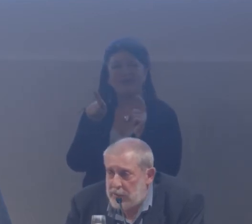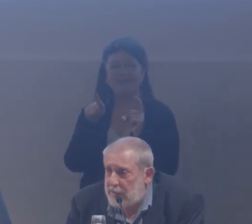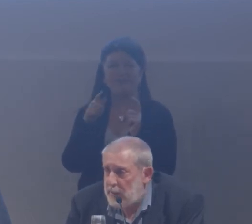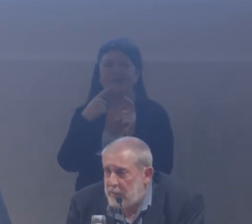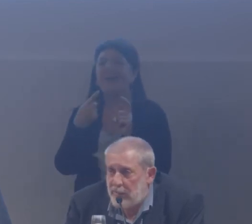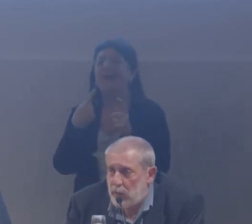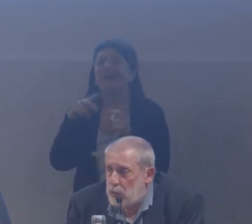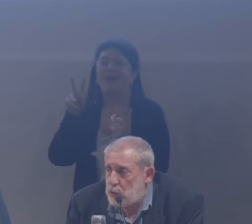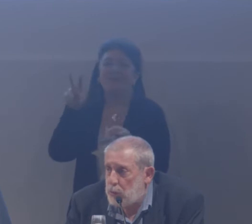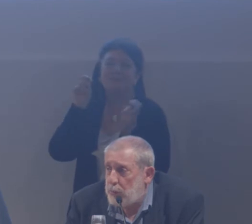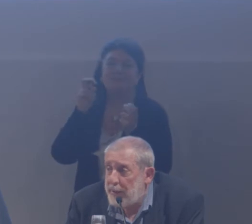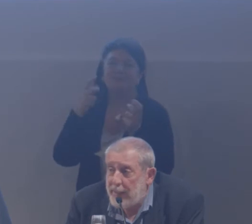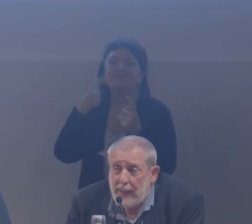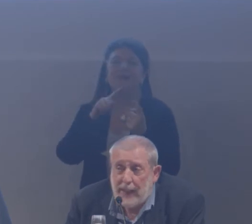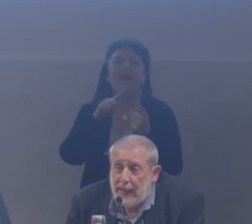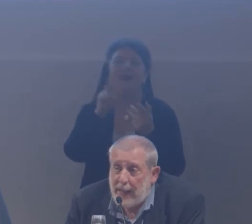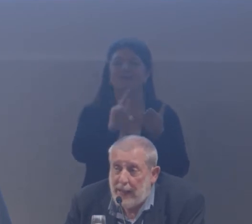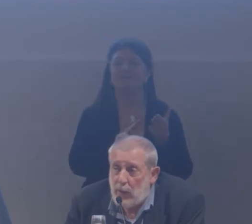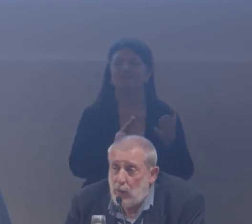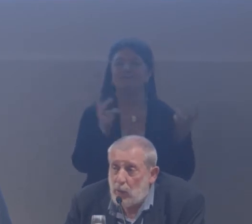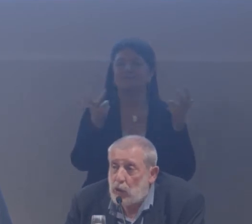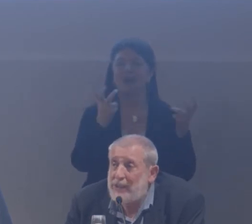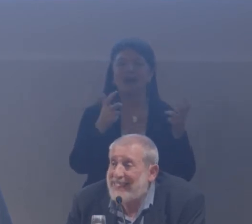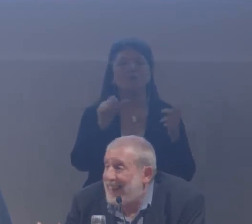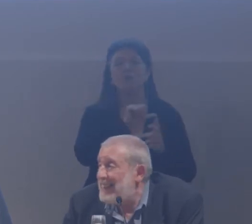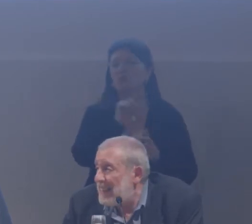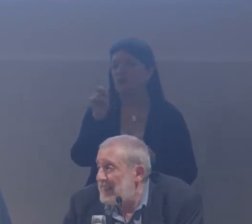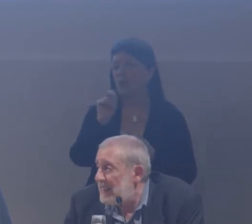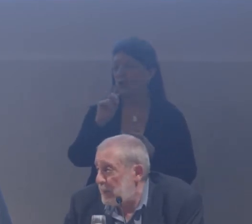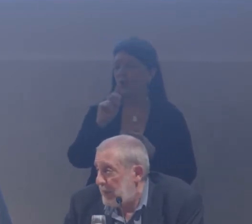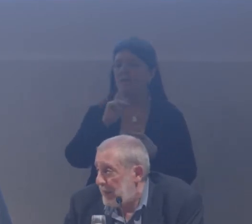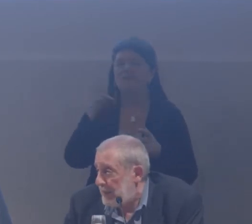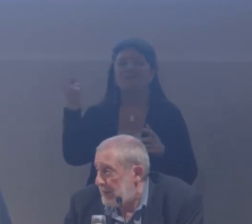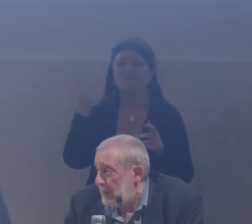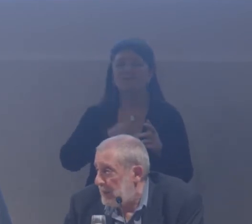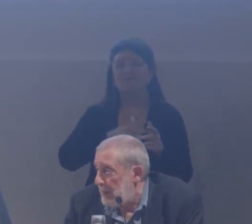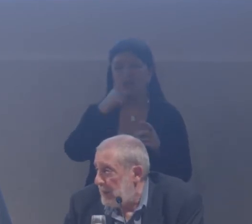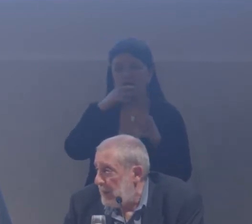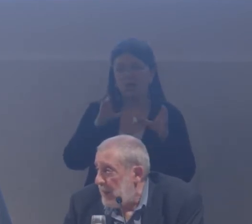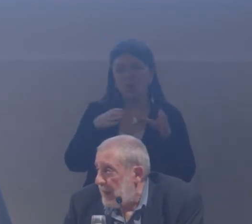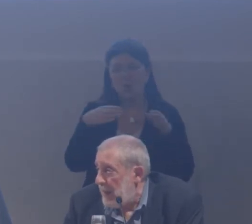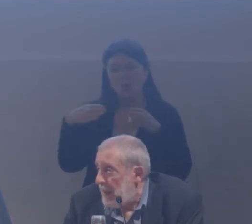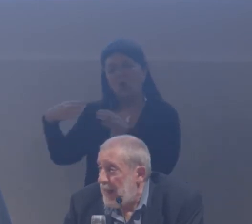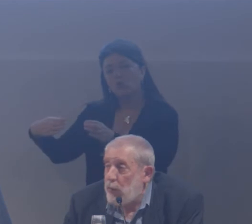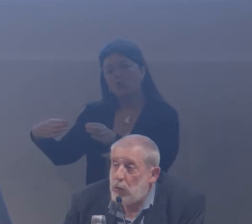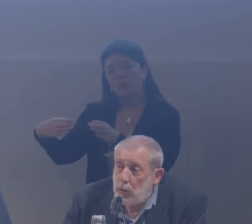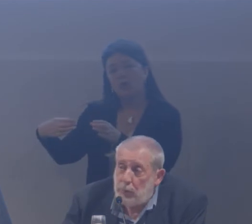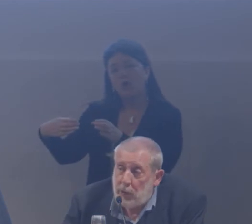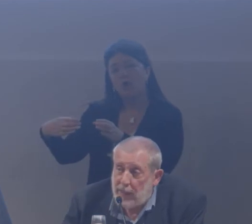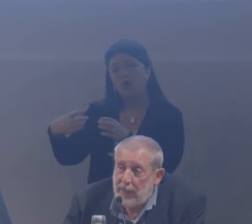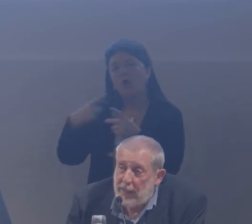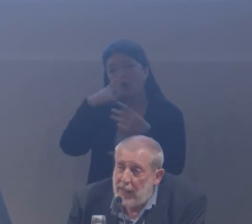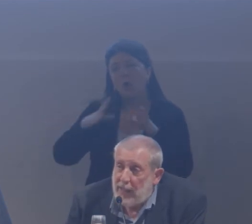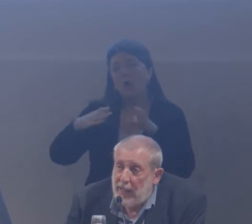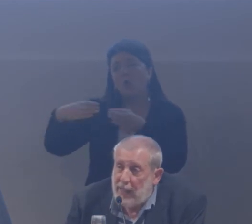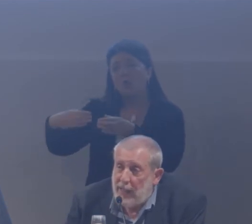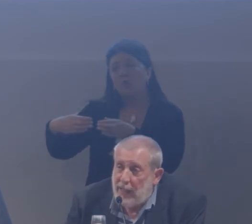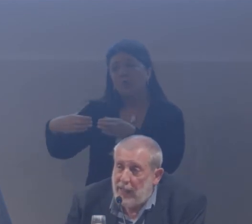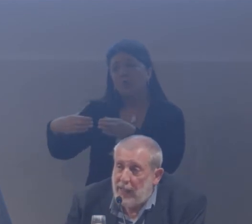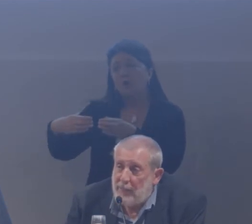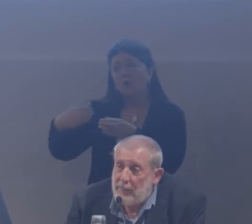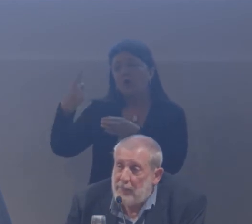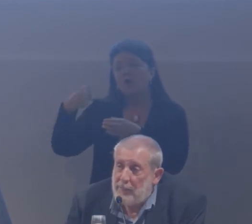la notizia per fare lo scoop, era uno stare dalla stessa parte. Era un gruppo che